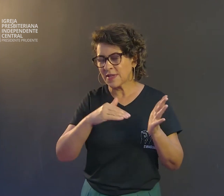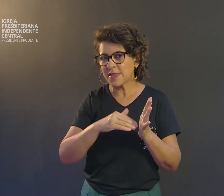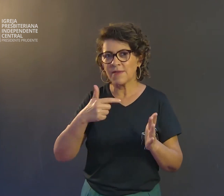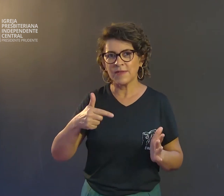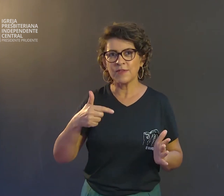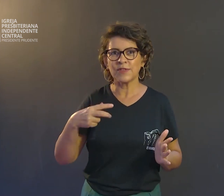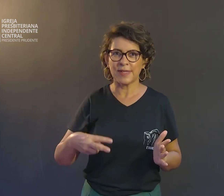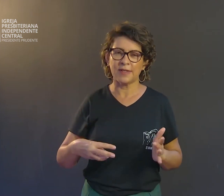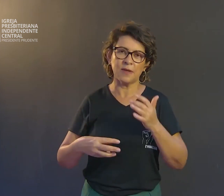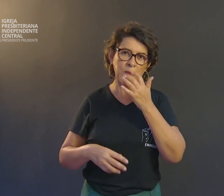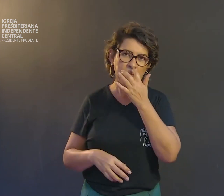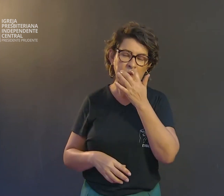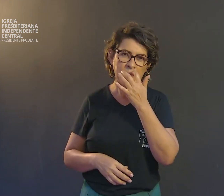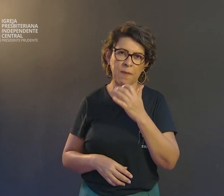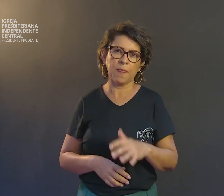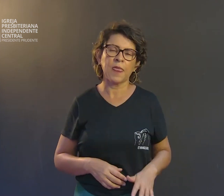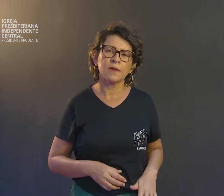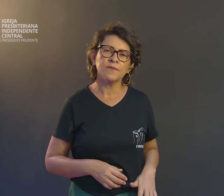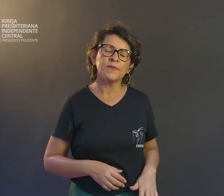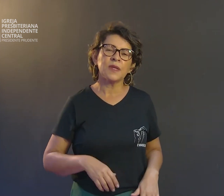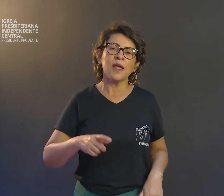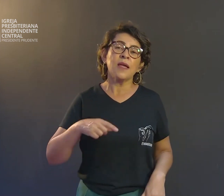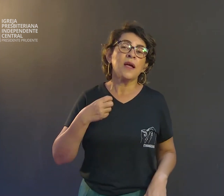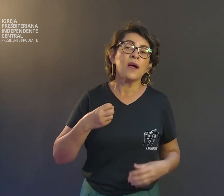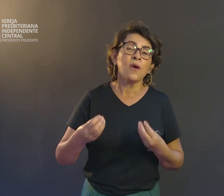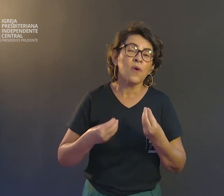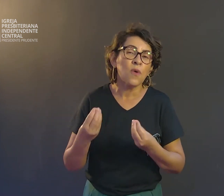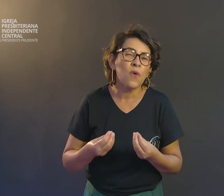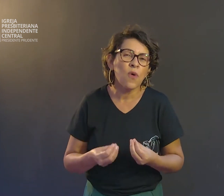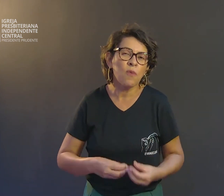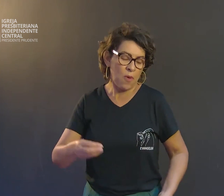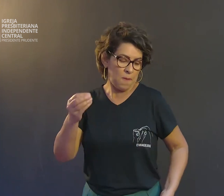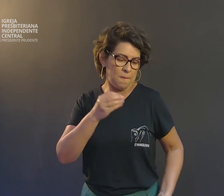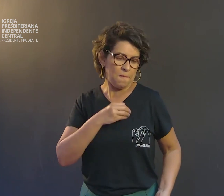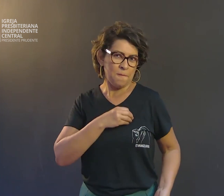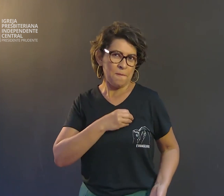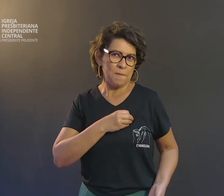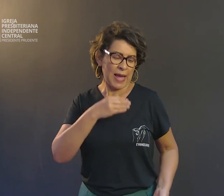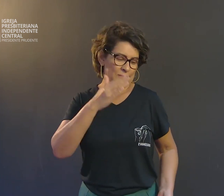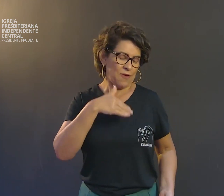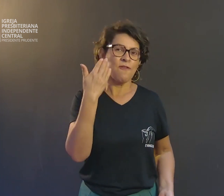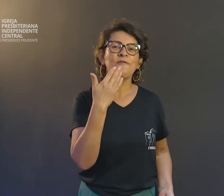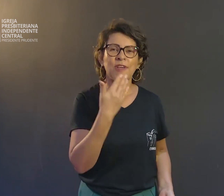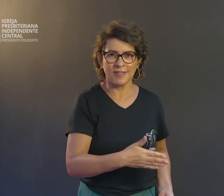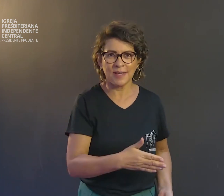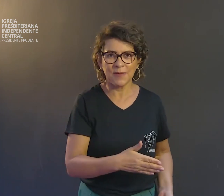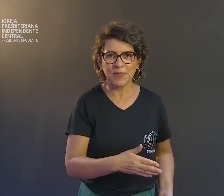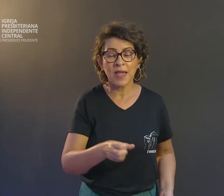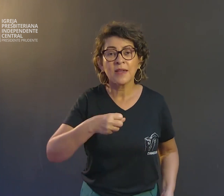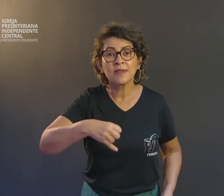A única maneira de vencermos o pecado é nos submetendo a Cristo e a seu